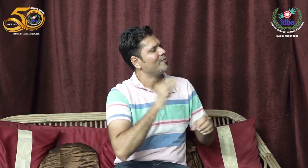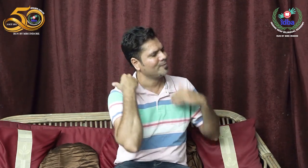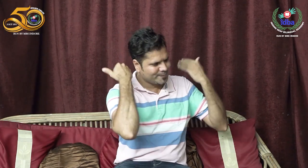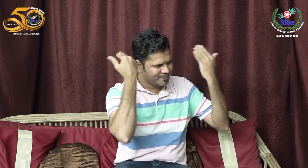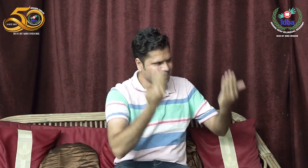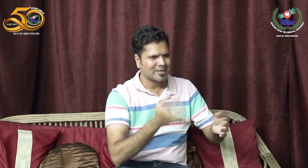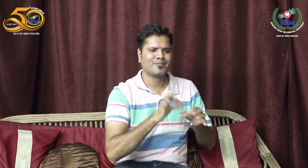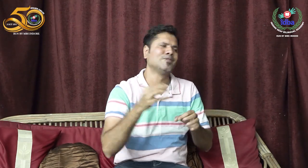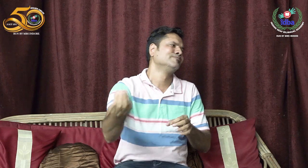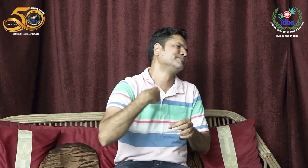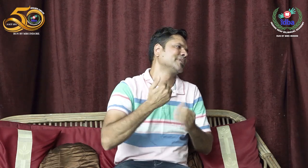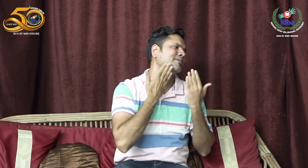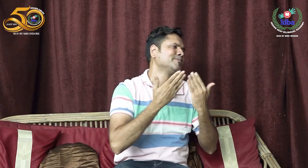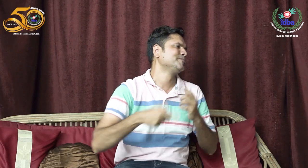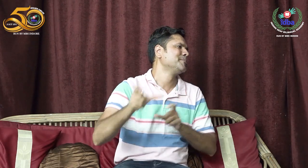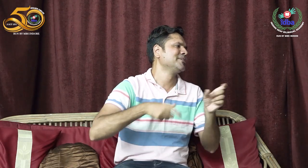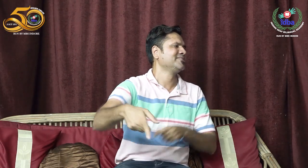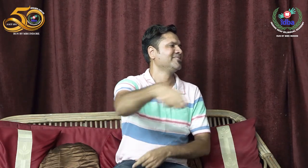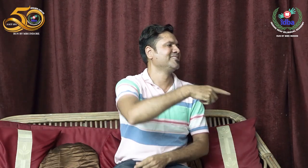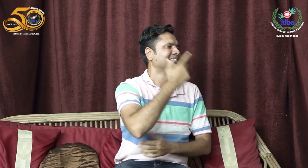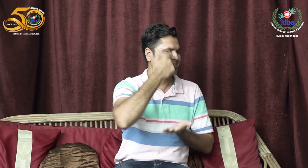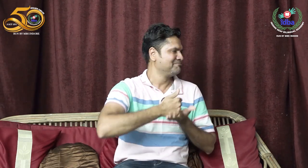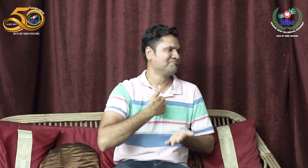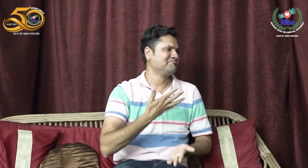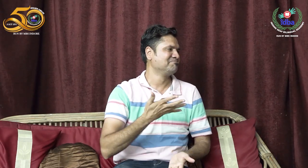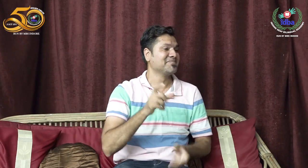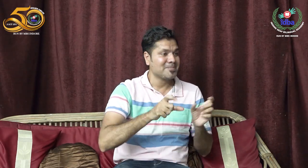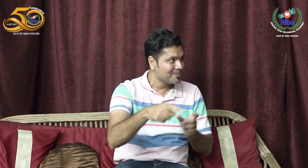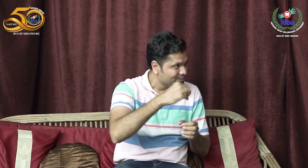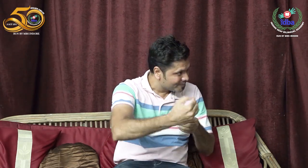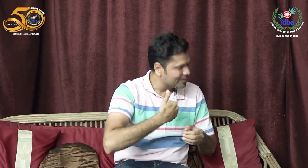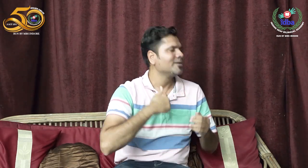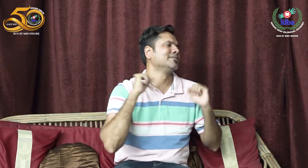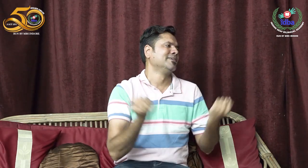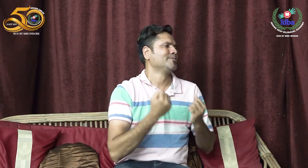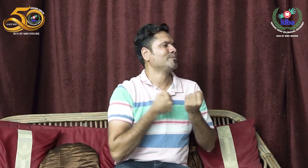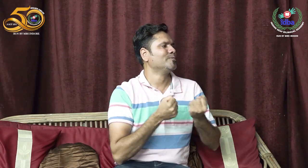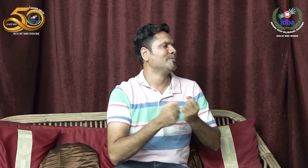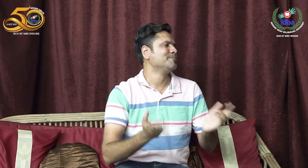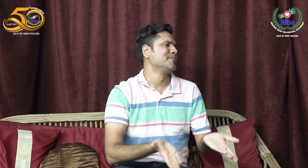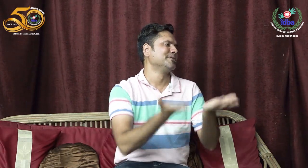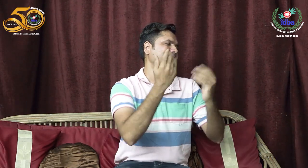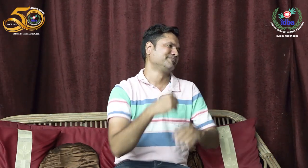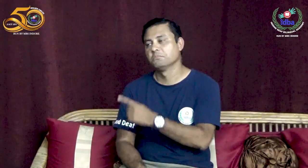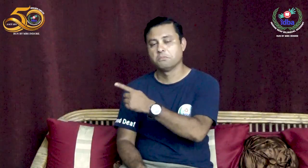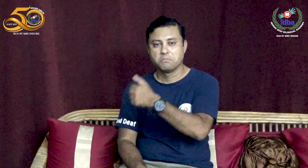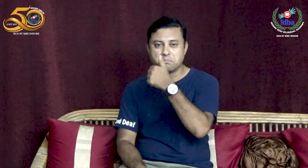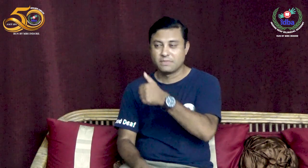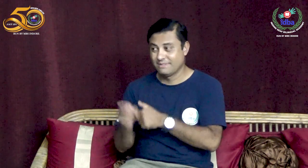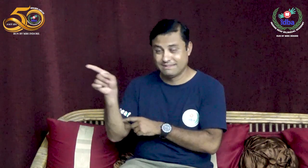तो अब जो है सब वोट करता है। मैं जो है वोटिंग से टीम लीडर बन गया। ये मुझे स्टार्टिंग में मुझे बिलीव भी नहीं हुआ, बट अब अच्छा सपोर्ट चल